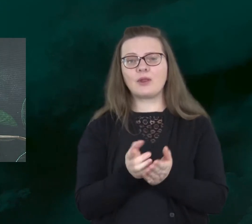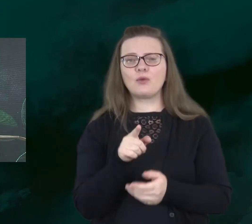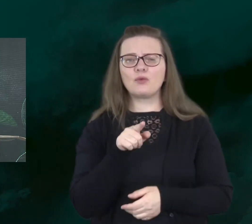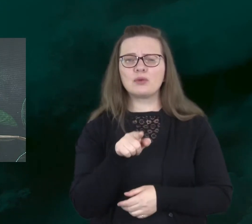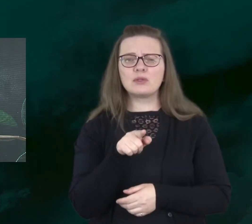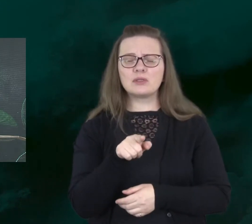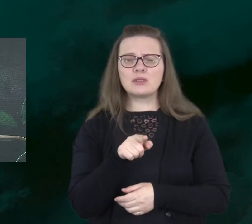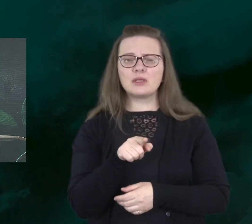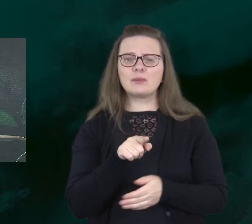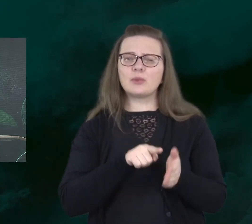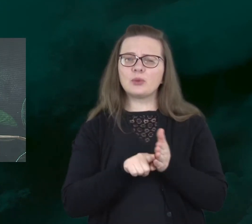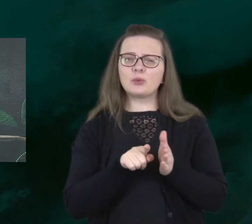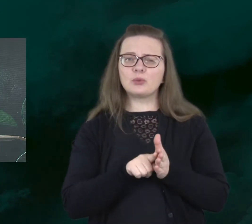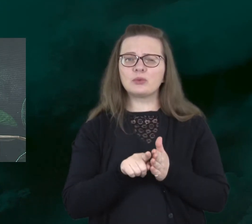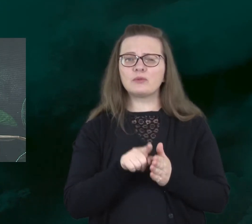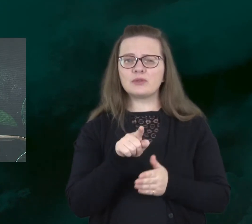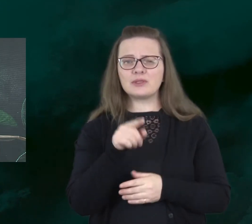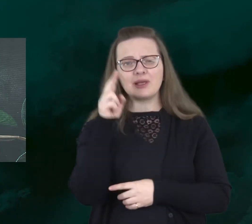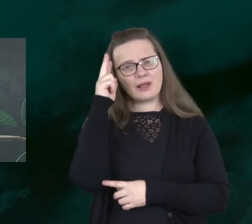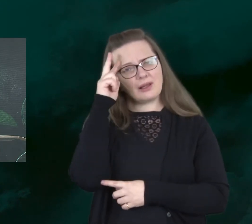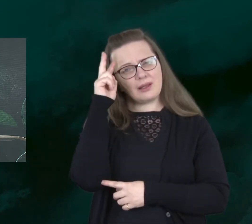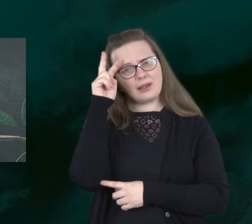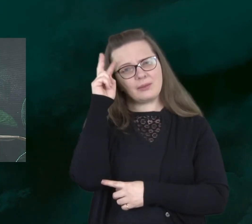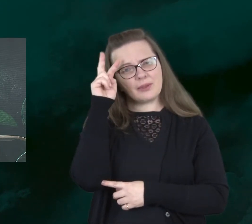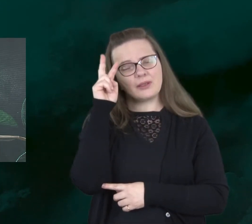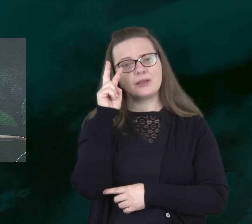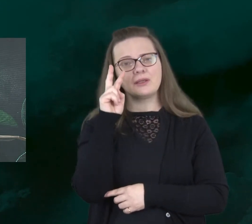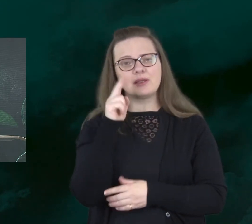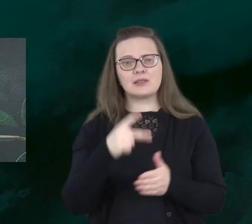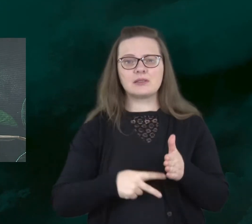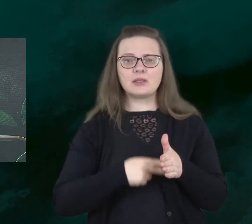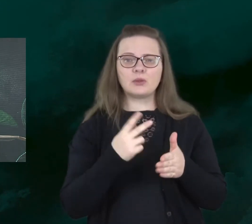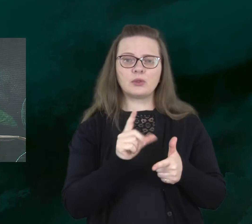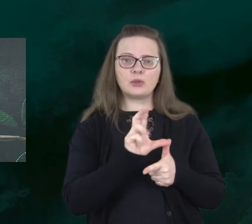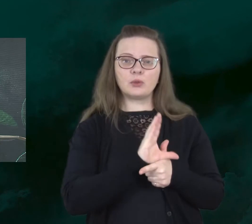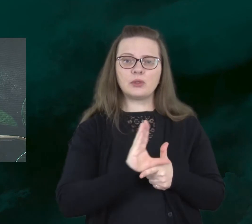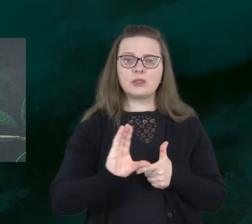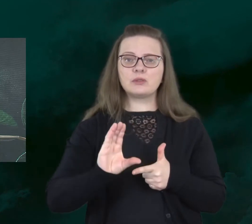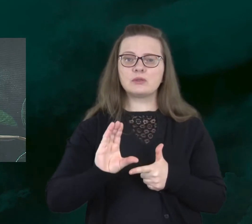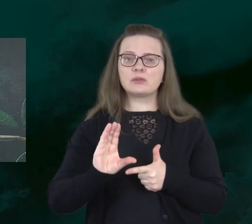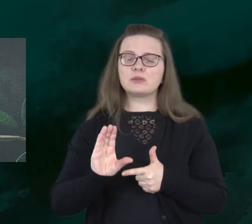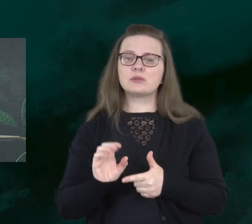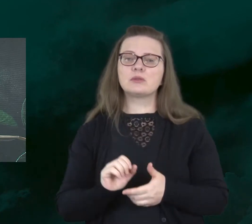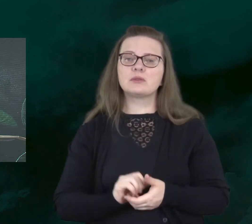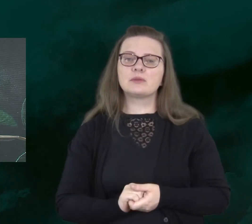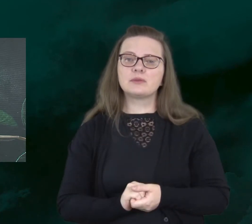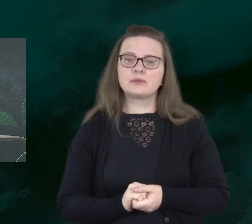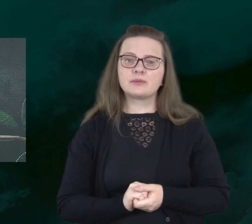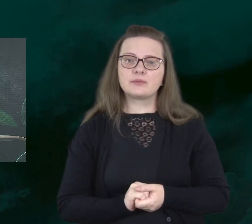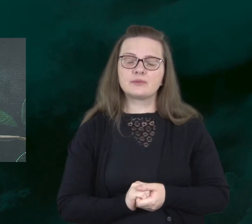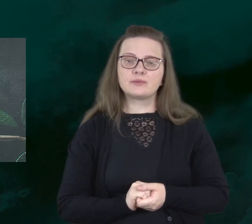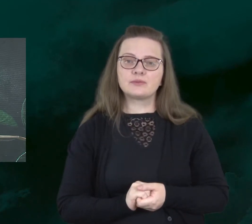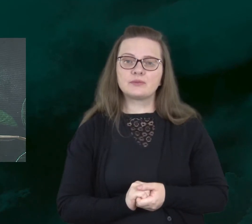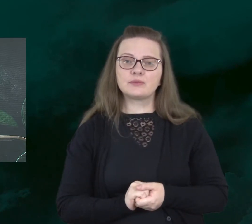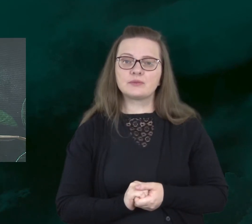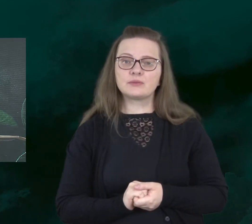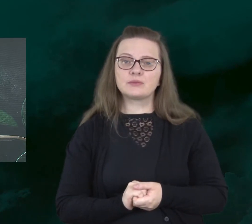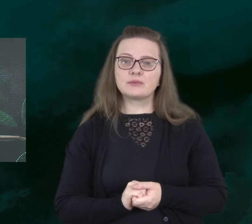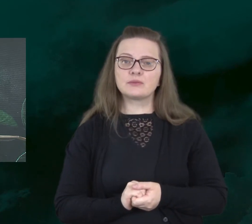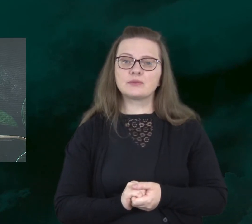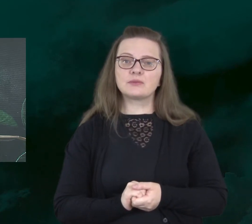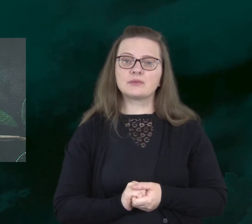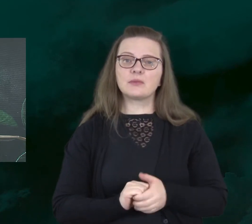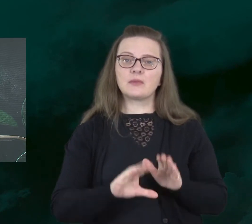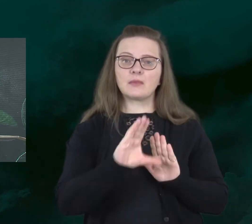lembram de, em 2 Coríntios, segunda epístola de Paulo aos Coríntios,